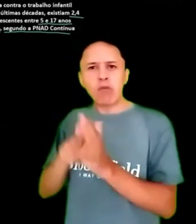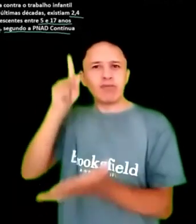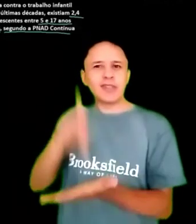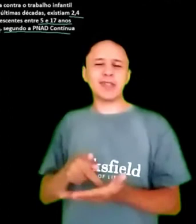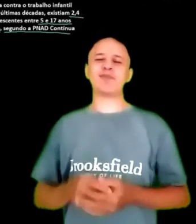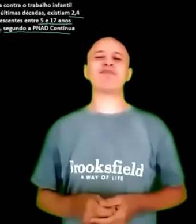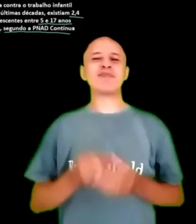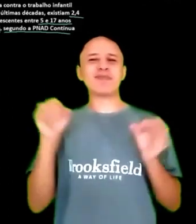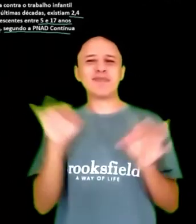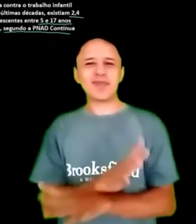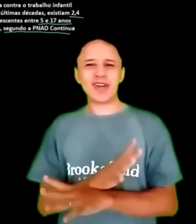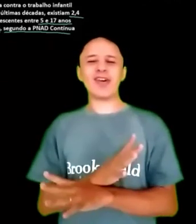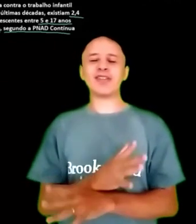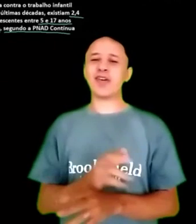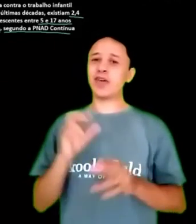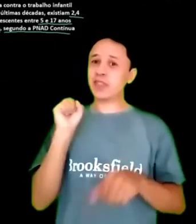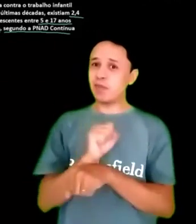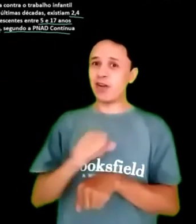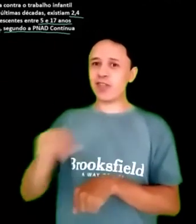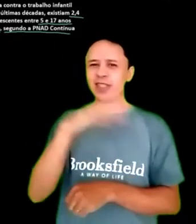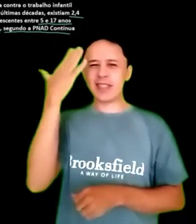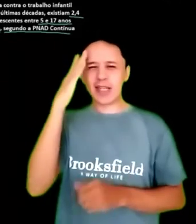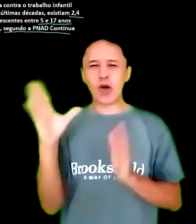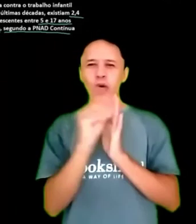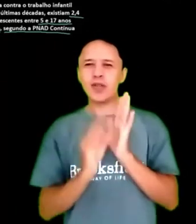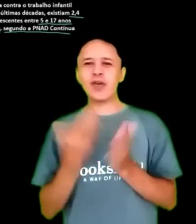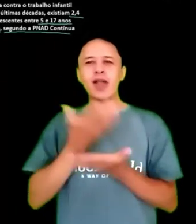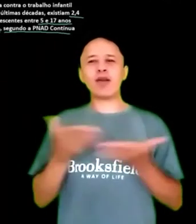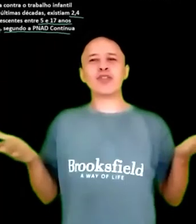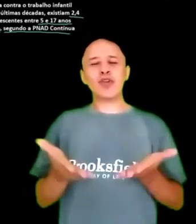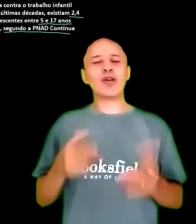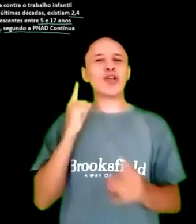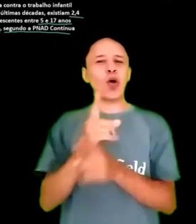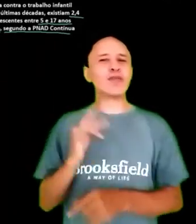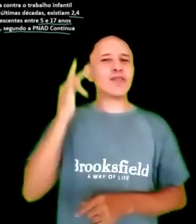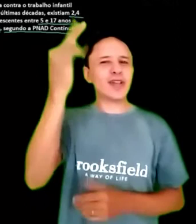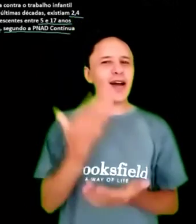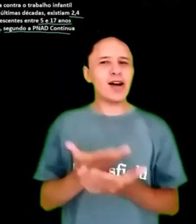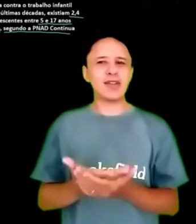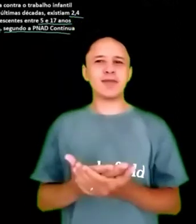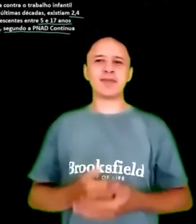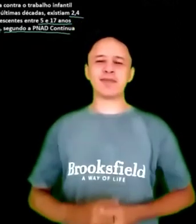com fontes reais. Bom, eu vou ficando por aqui. Espero que você tenha compreendido o conteúdo da